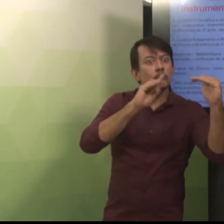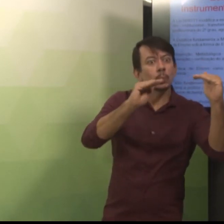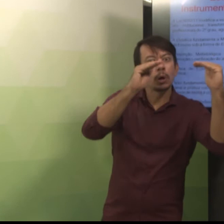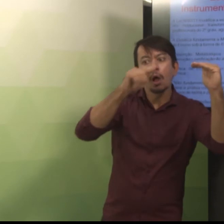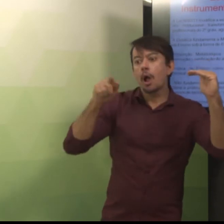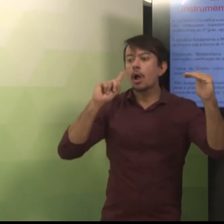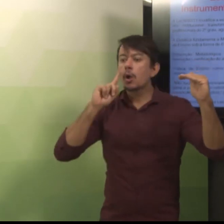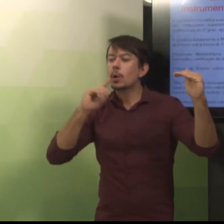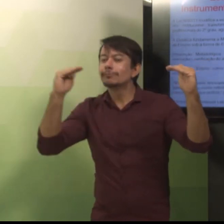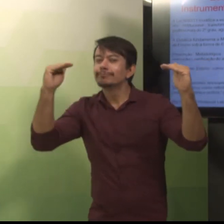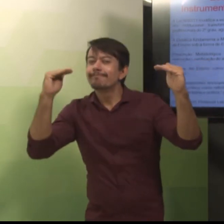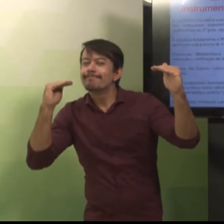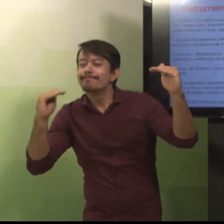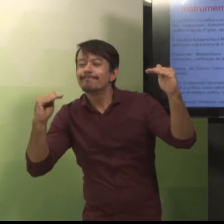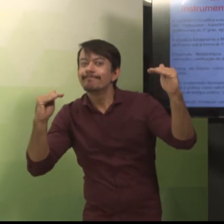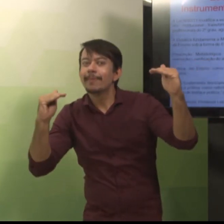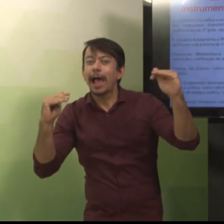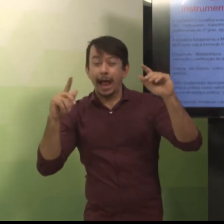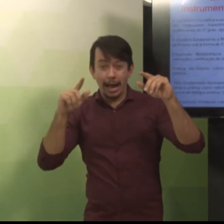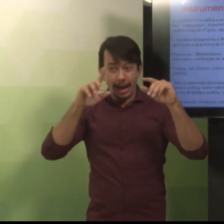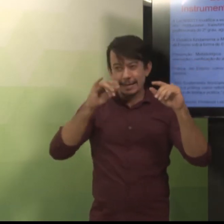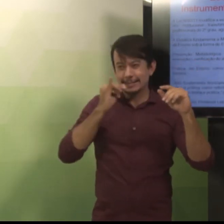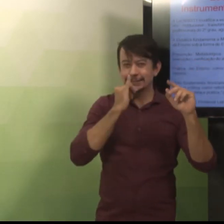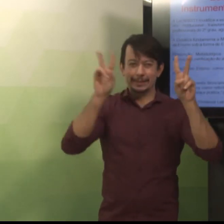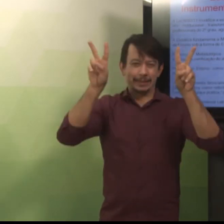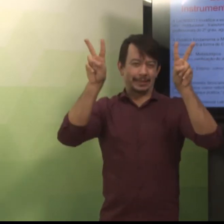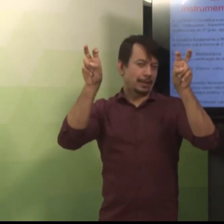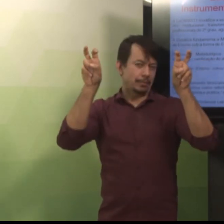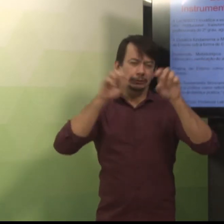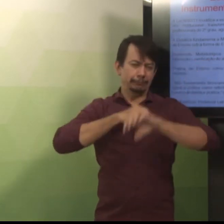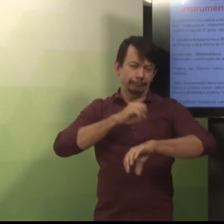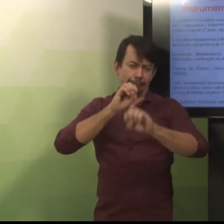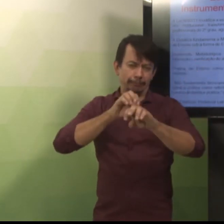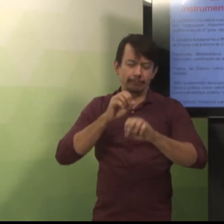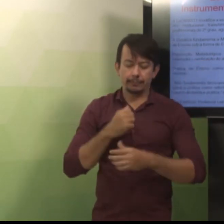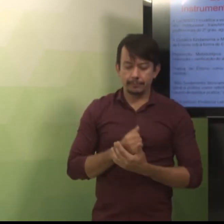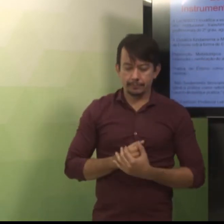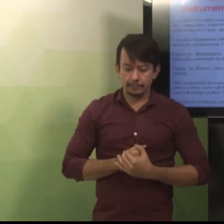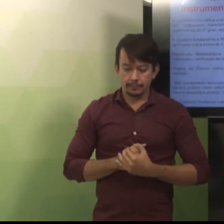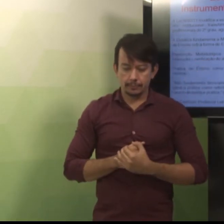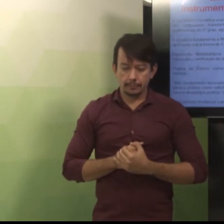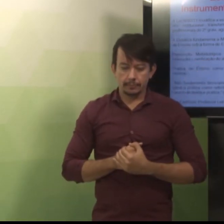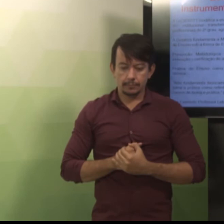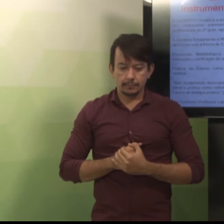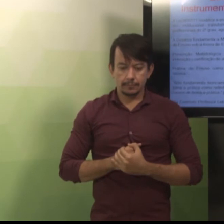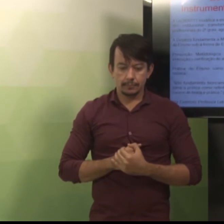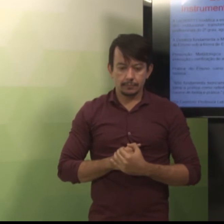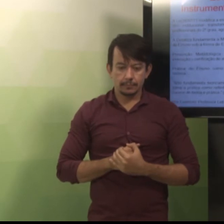Tinha um surdo com um nível linguístico maior que outro. Então, por exemplo, na hora de ensinar